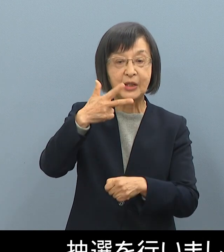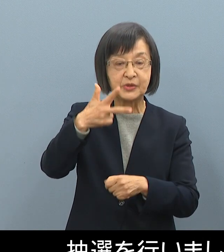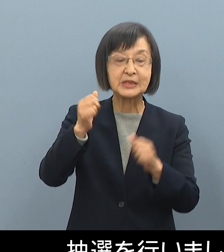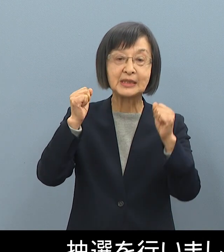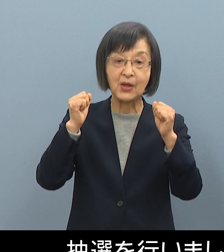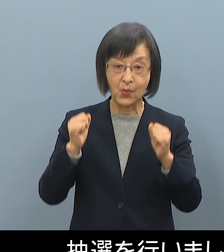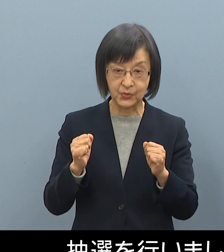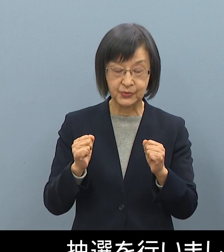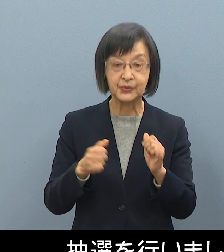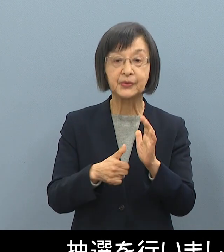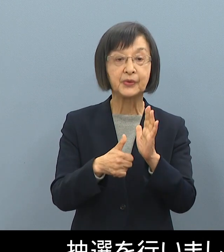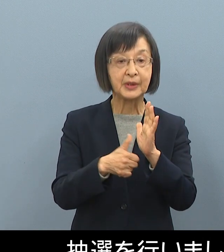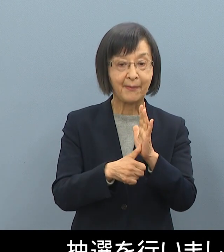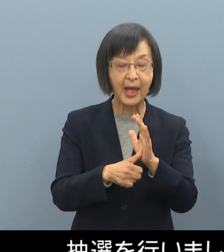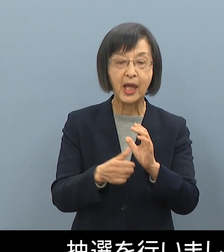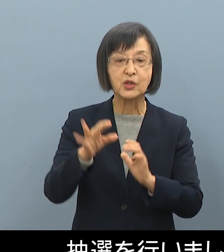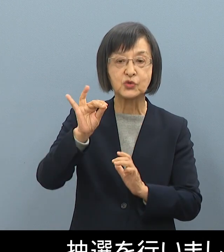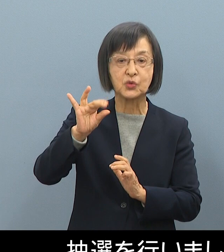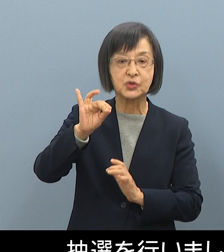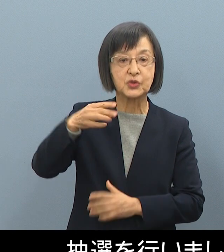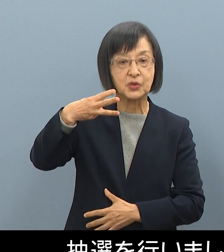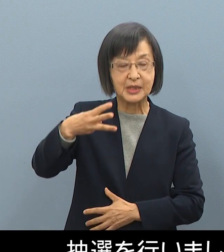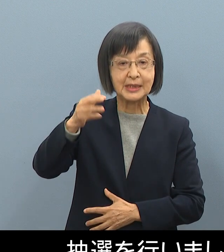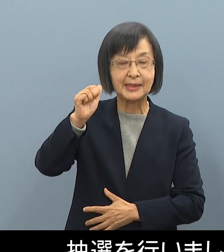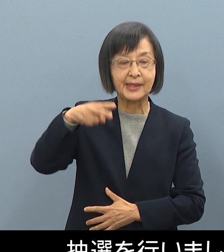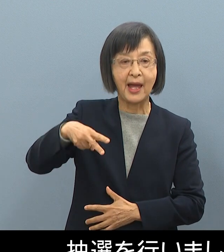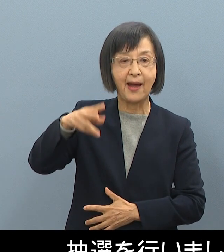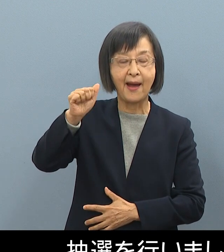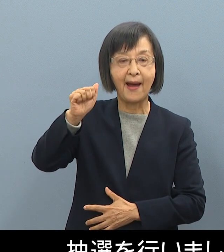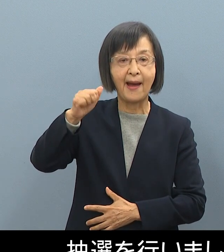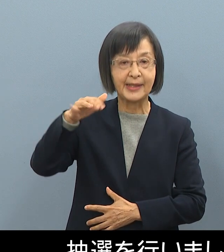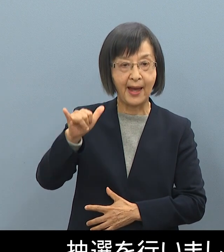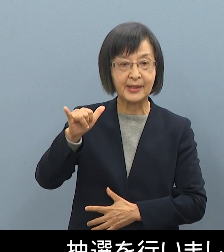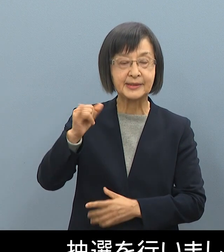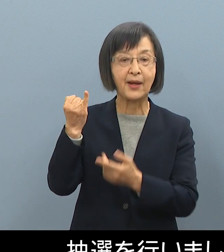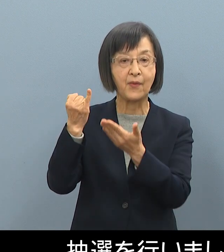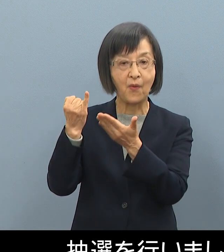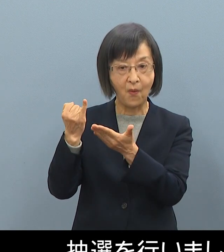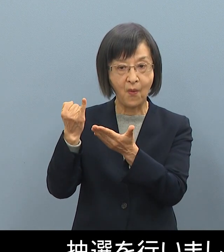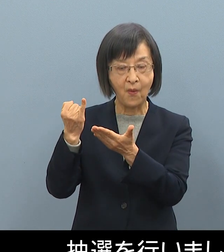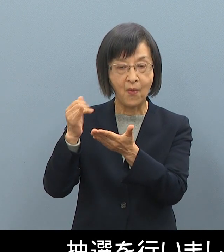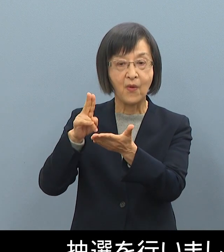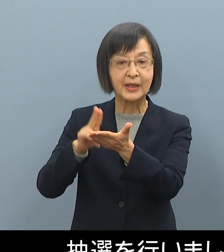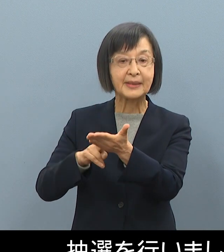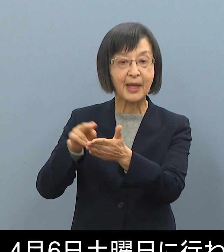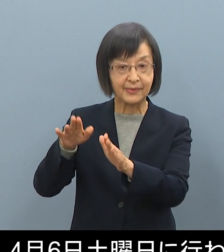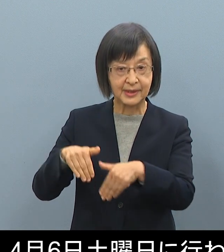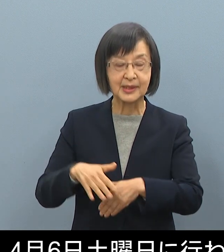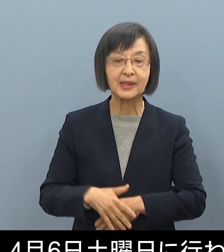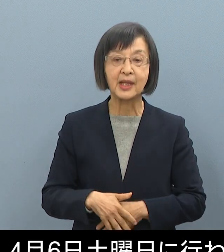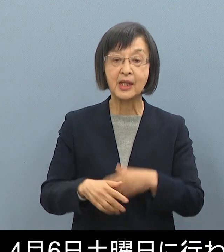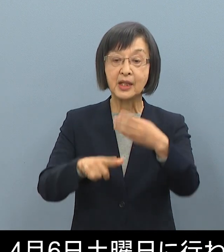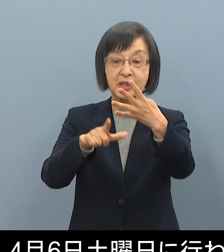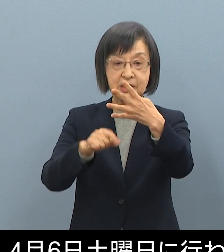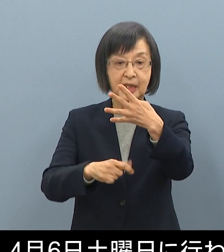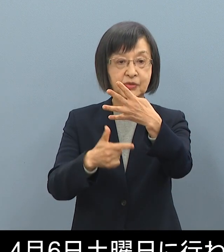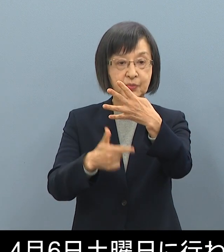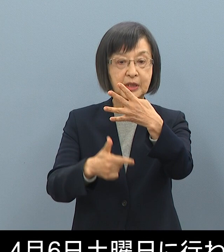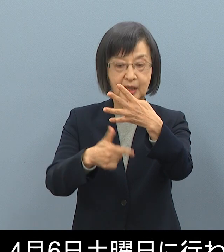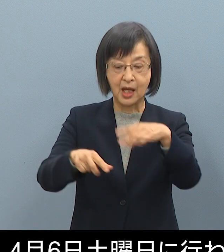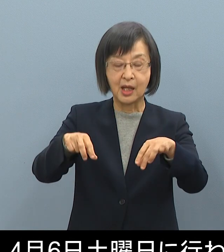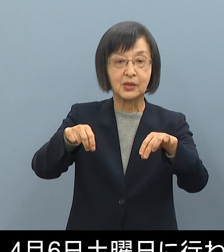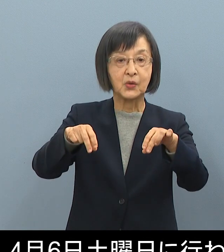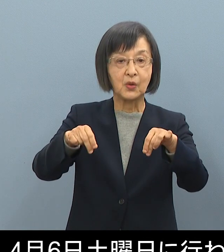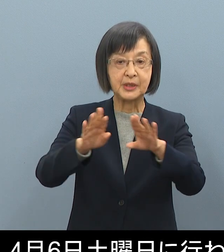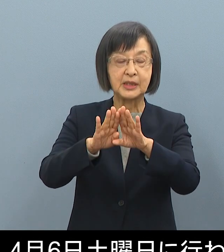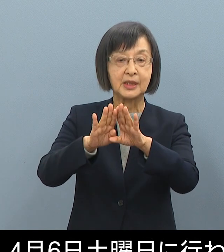在住の堤直也さんを受賞者として決定をいたしまして、4月6日土曜日